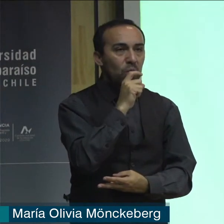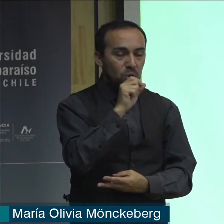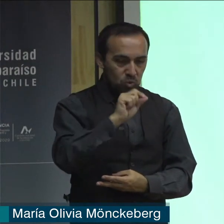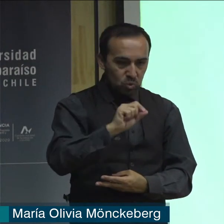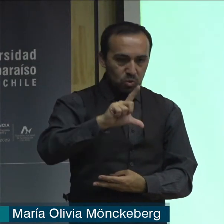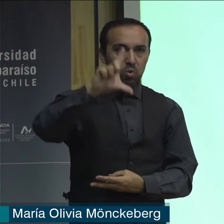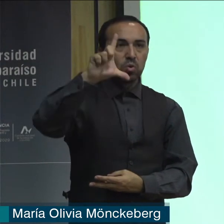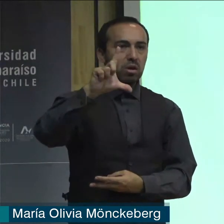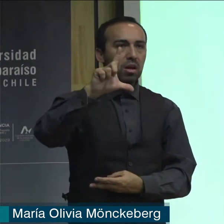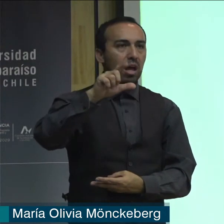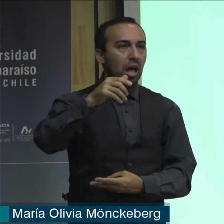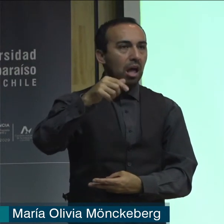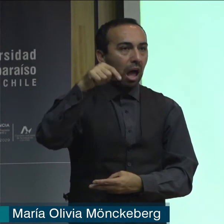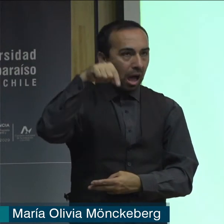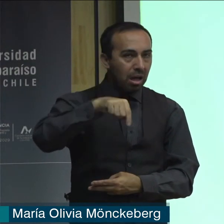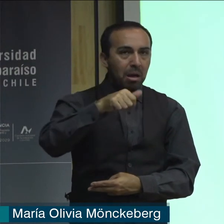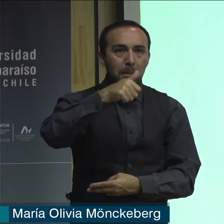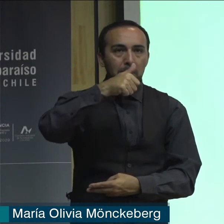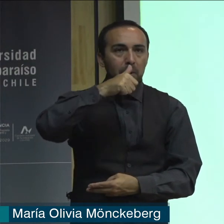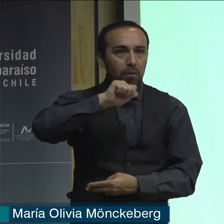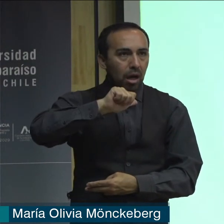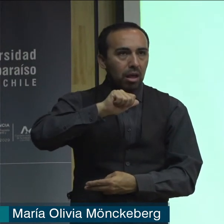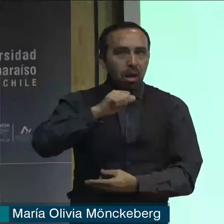que eran las privadas tradicionales